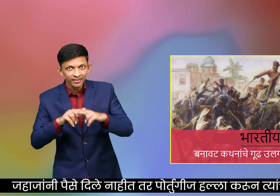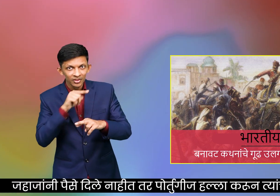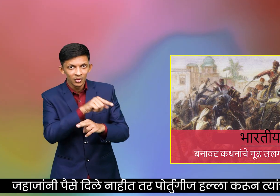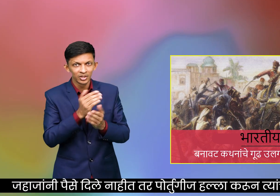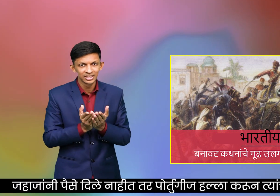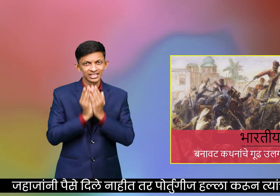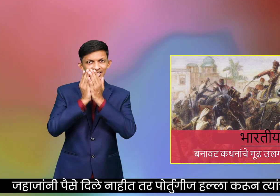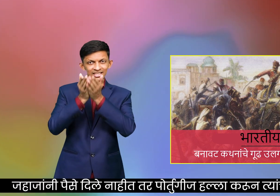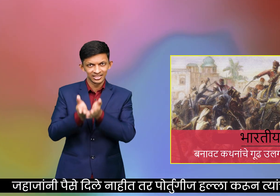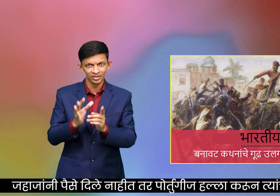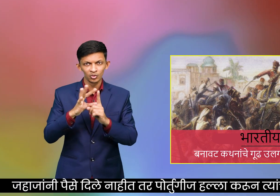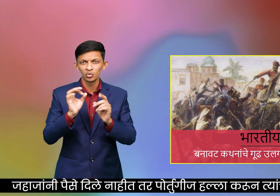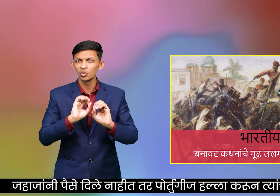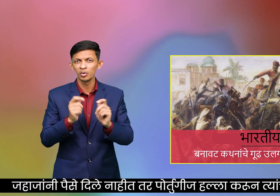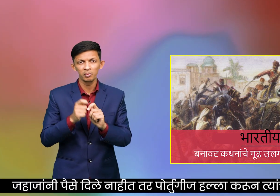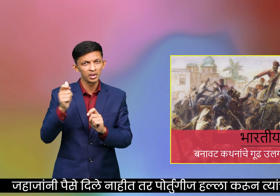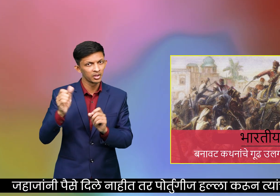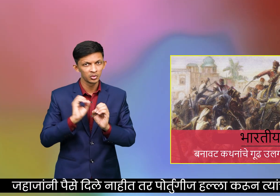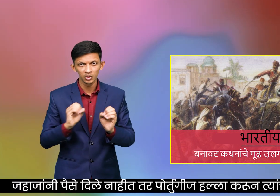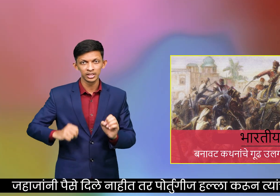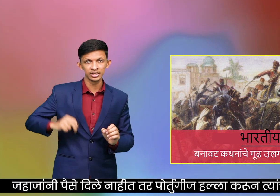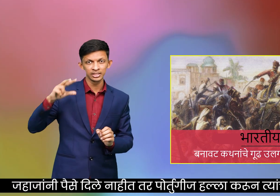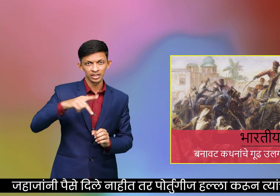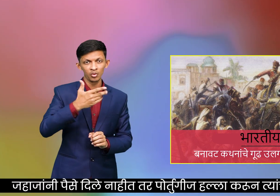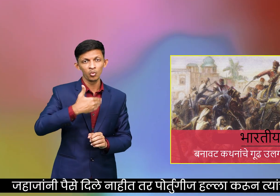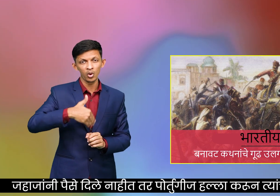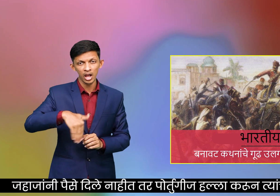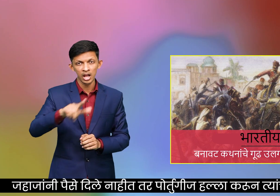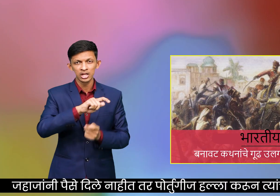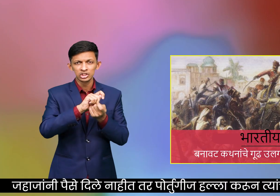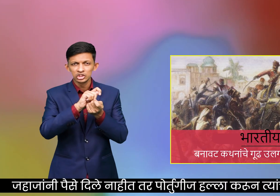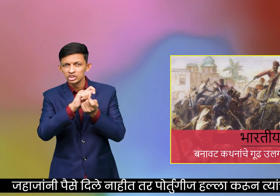जहाजांनी पैसे दिले नाहीत तर पोर्तुगीज हल्ला करून त्यांच्याकडून चोरी करायचे.